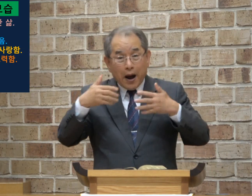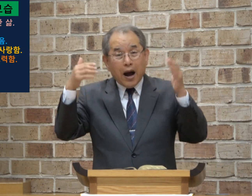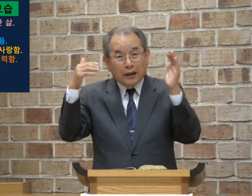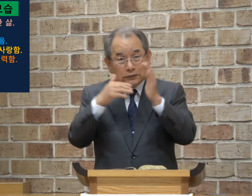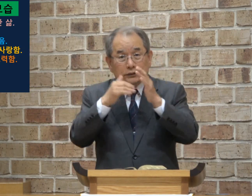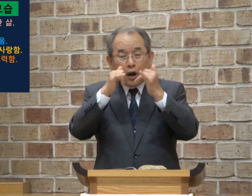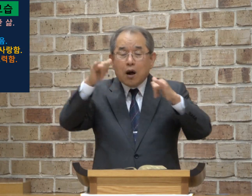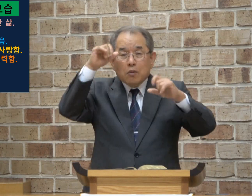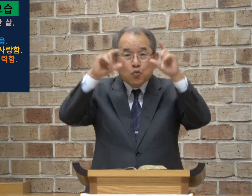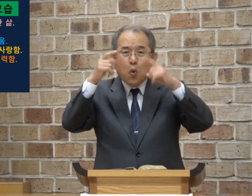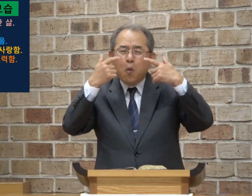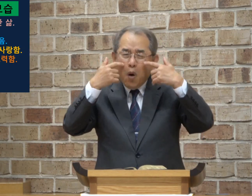성령 받는 사람의 모습은